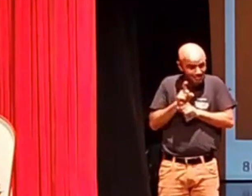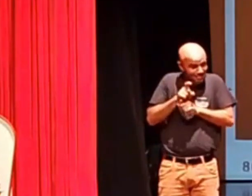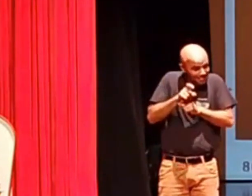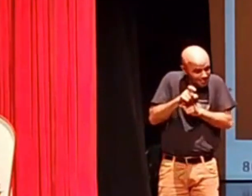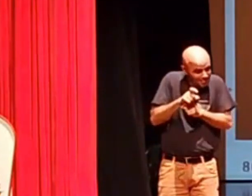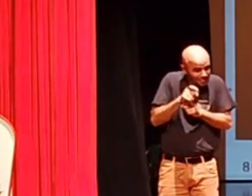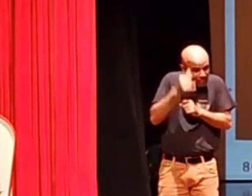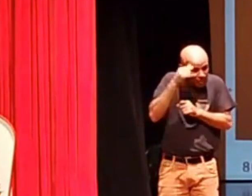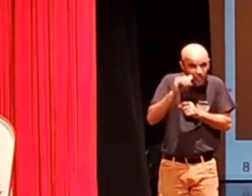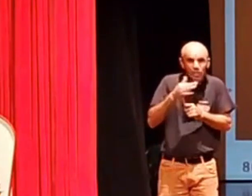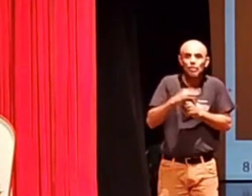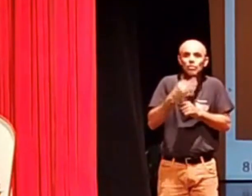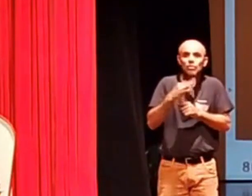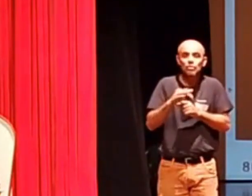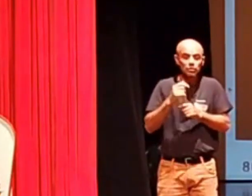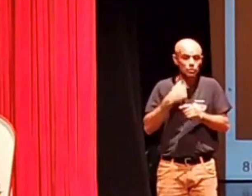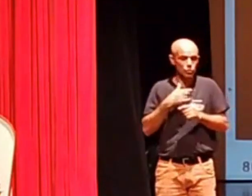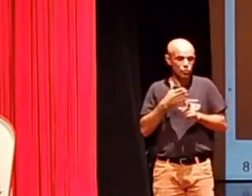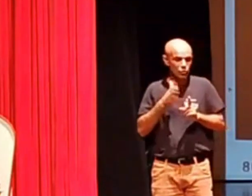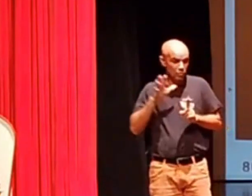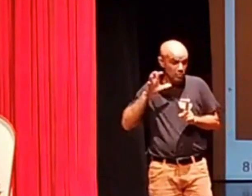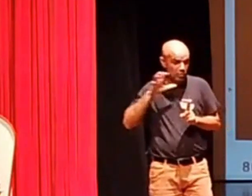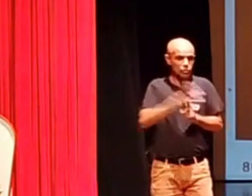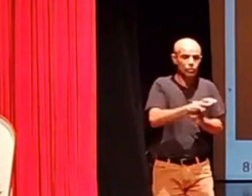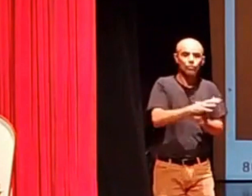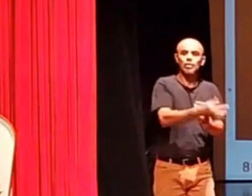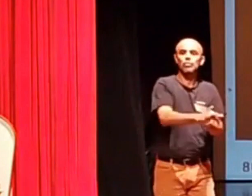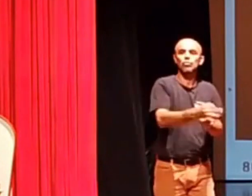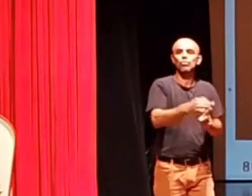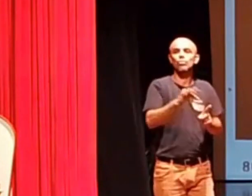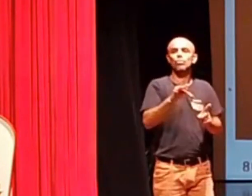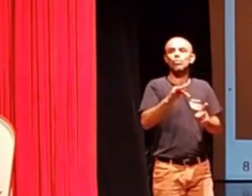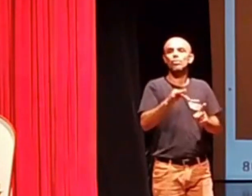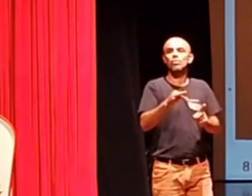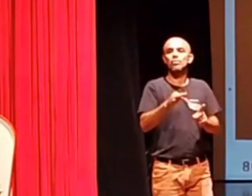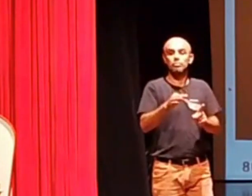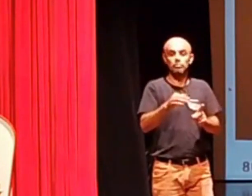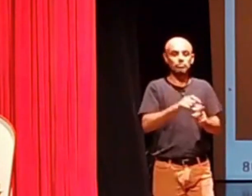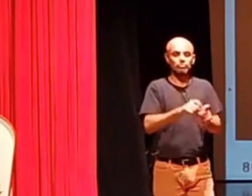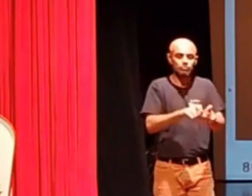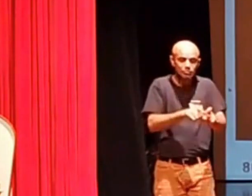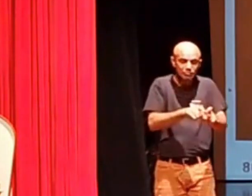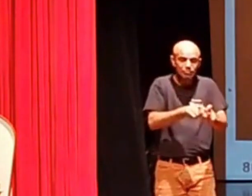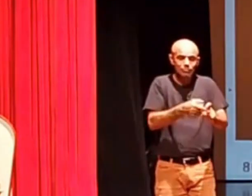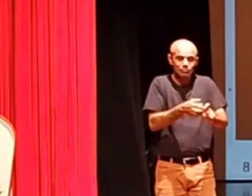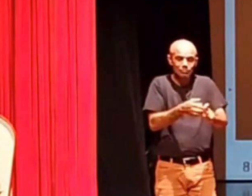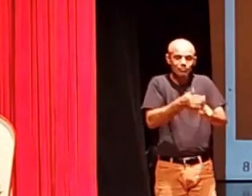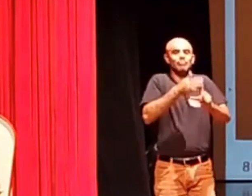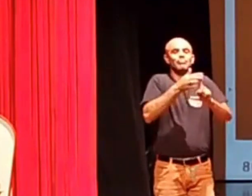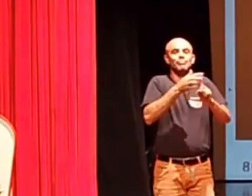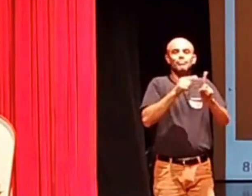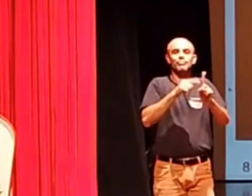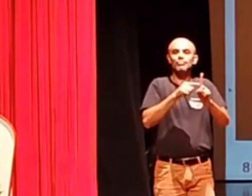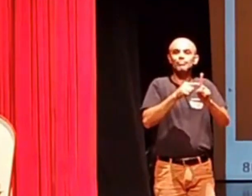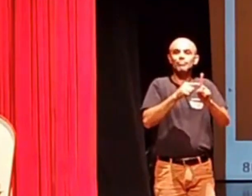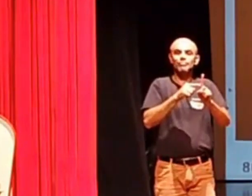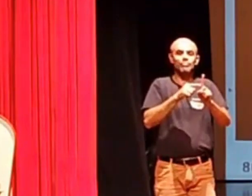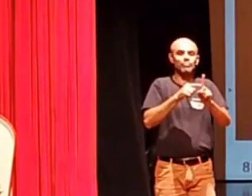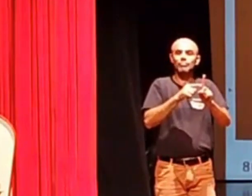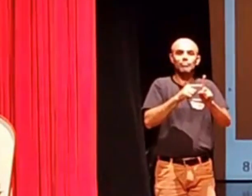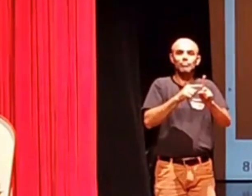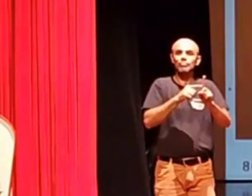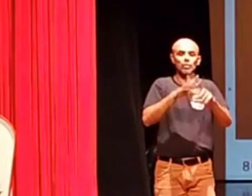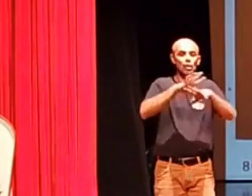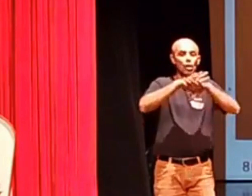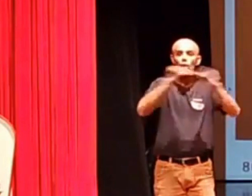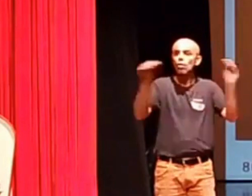gente vai lá e interfere diretamente na dor, a gente resolve a questão da dor, essa escoliose ela não se apresenta